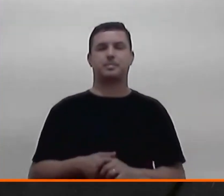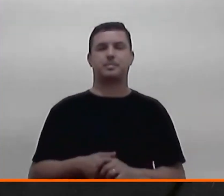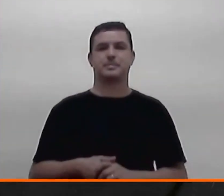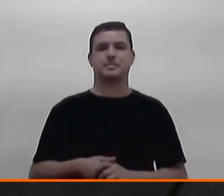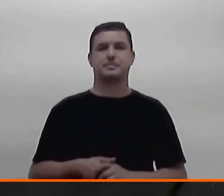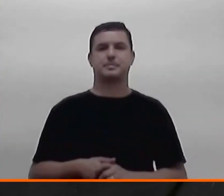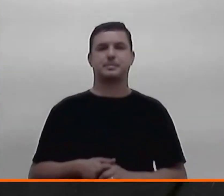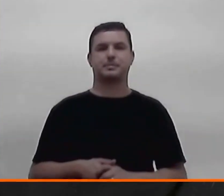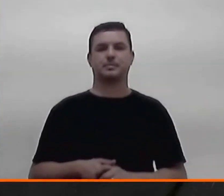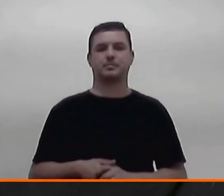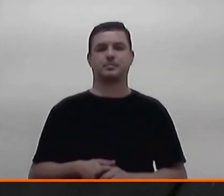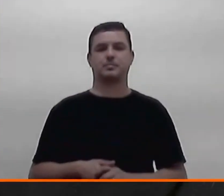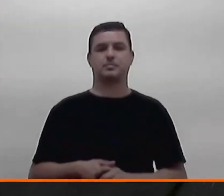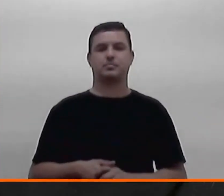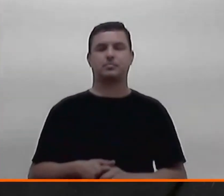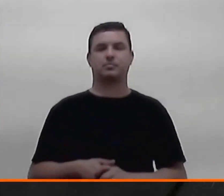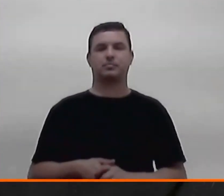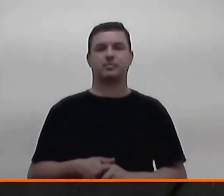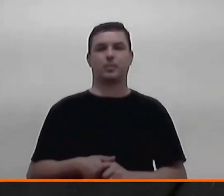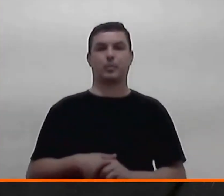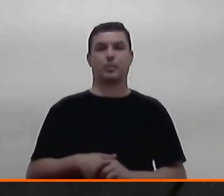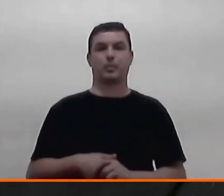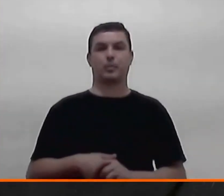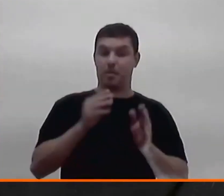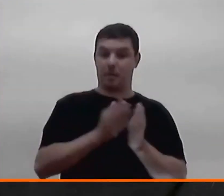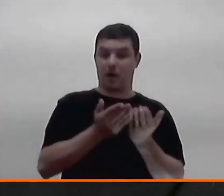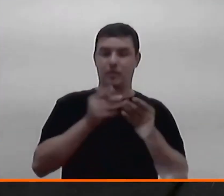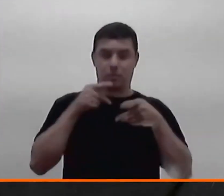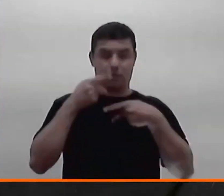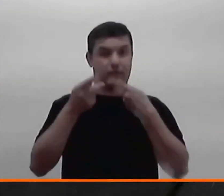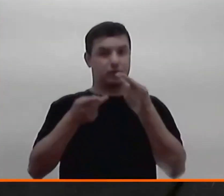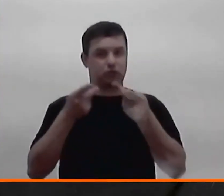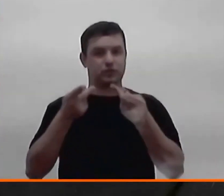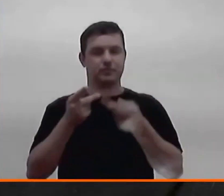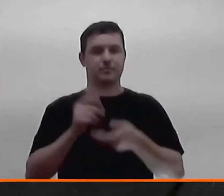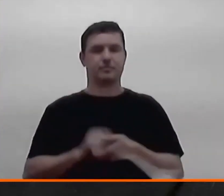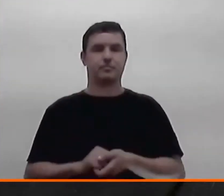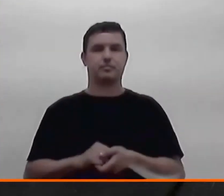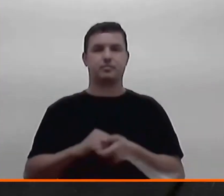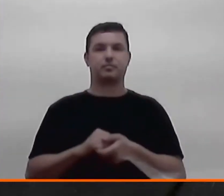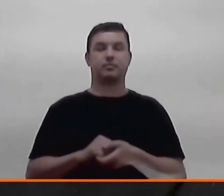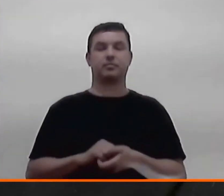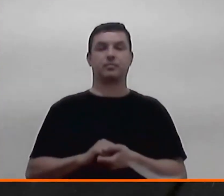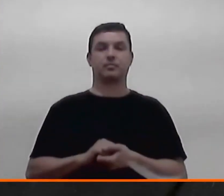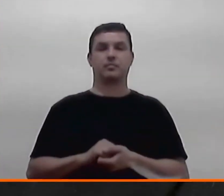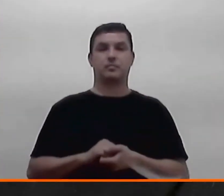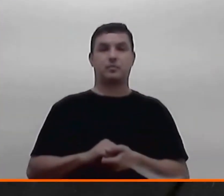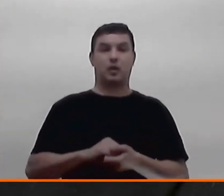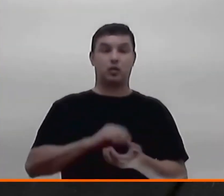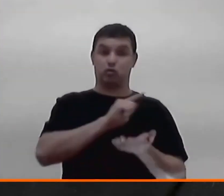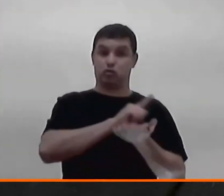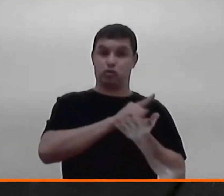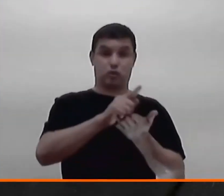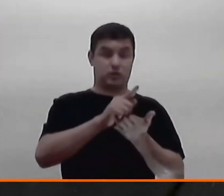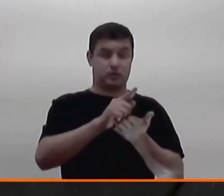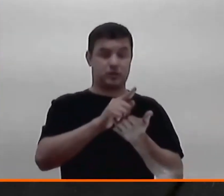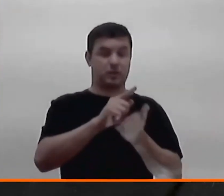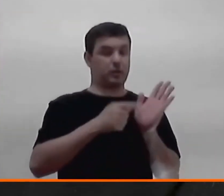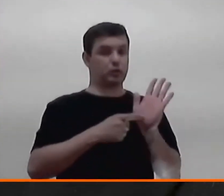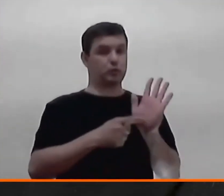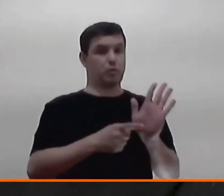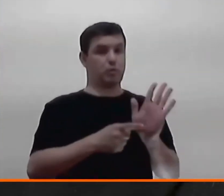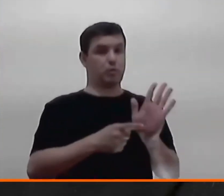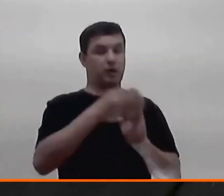né? Irmãos, isso nos lembra também em Gênesis capítulo